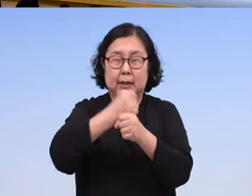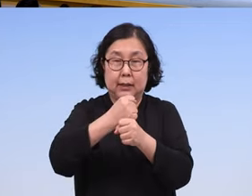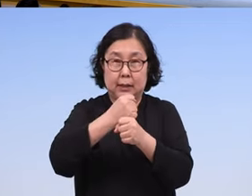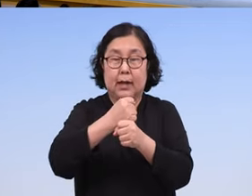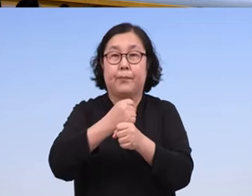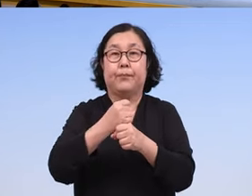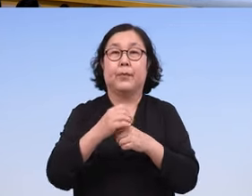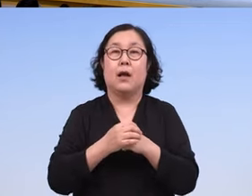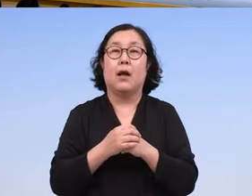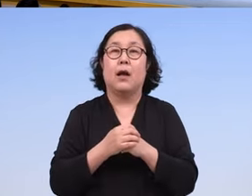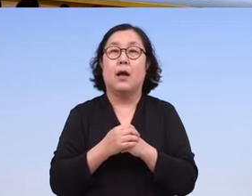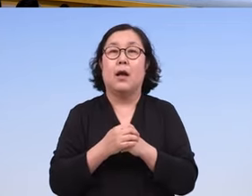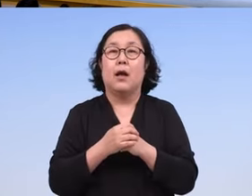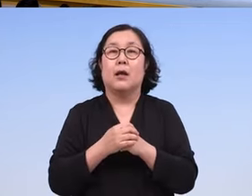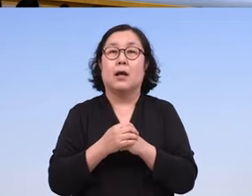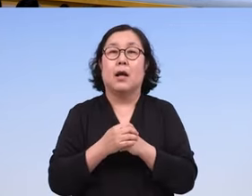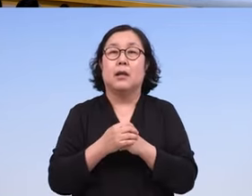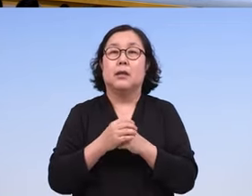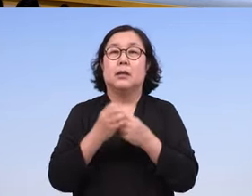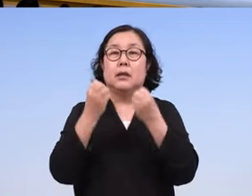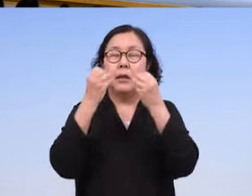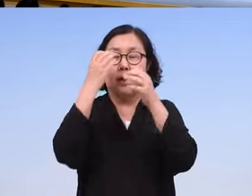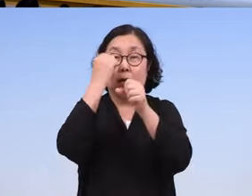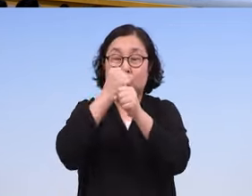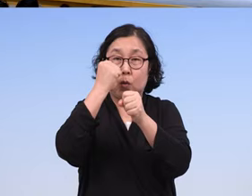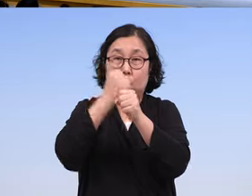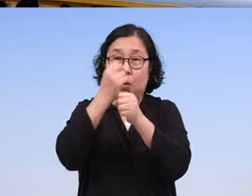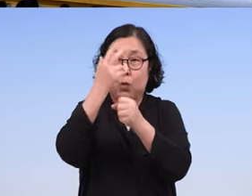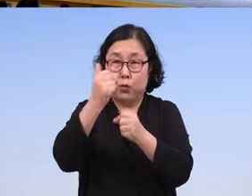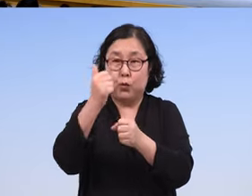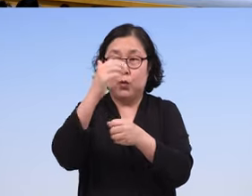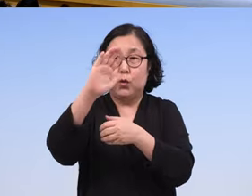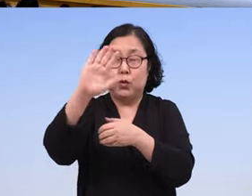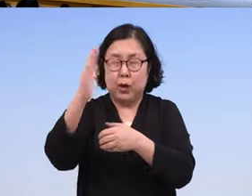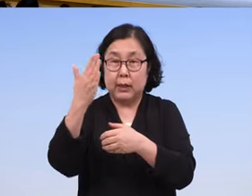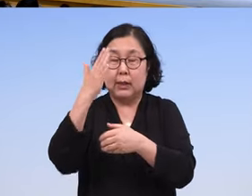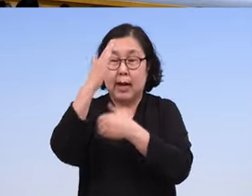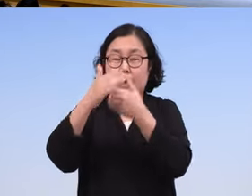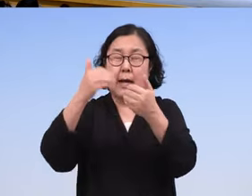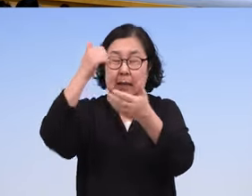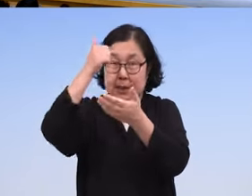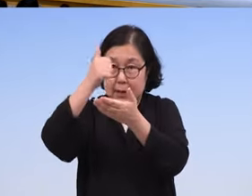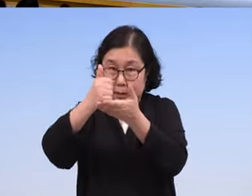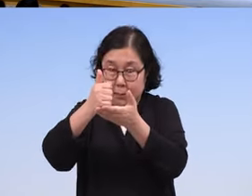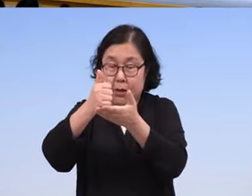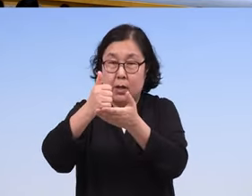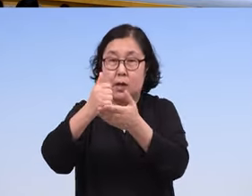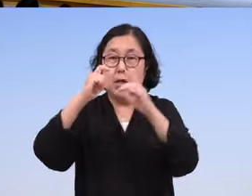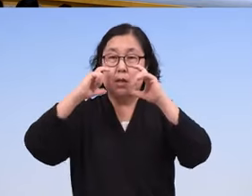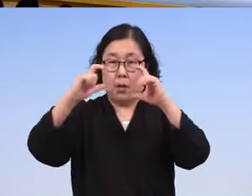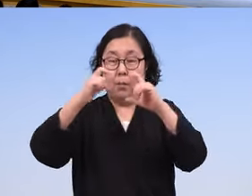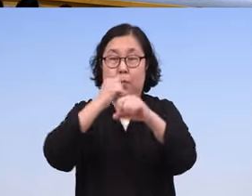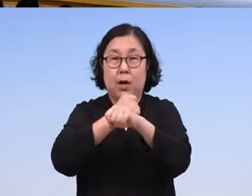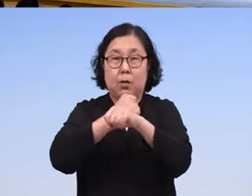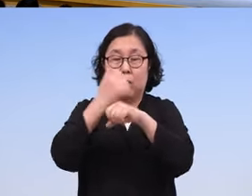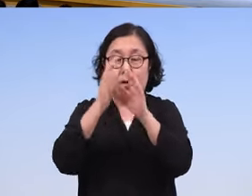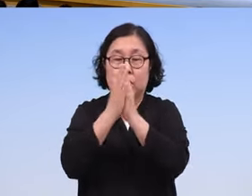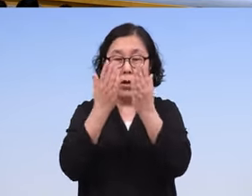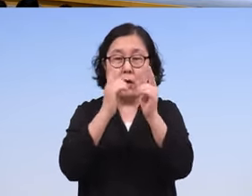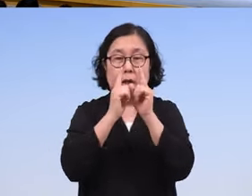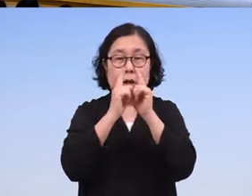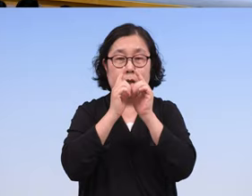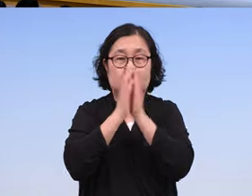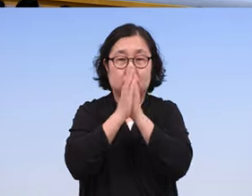창조하시니라, 성경이 창조주 되시는 하나님을 선포하는 것으로 그렇게 성경이